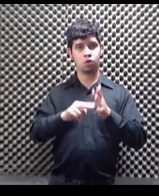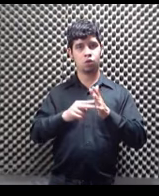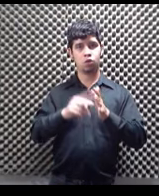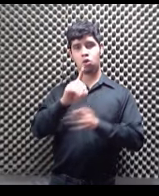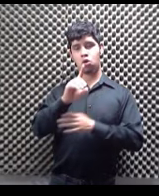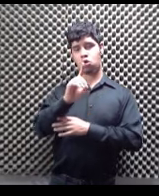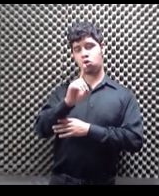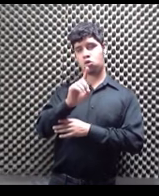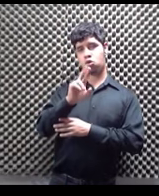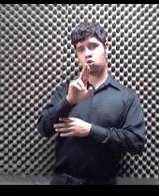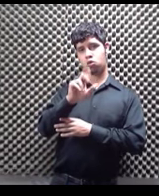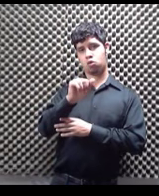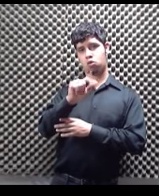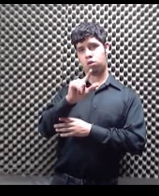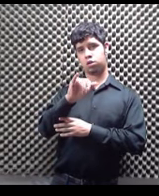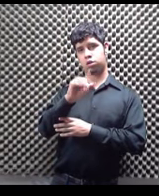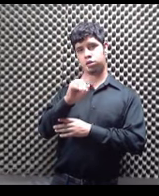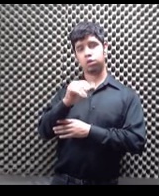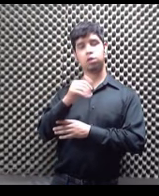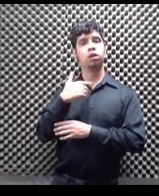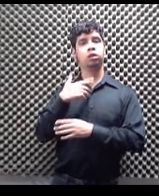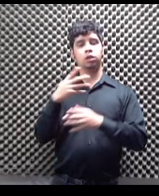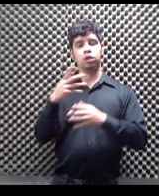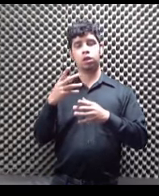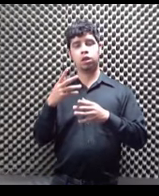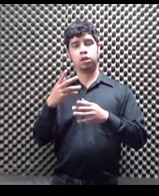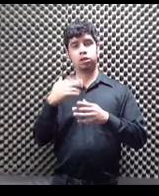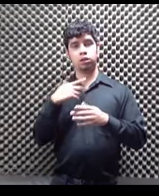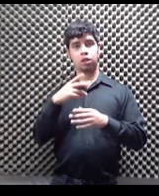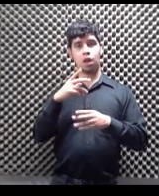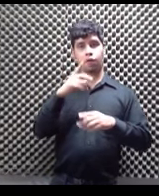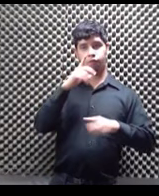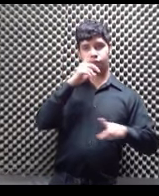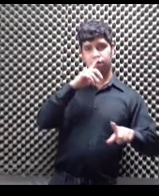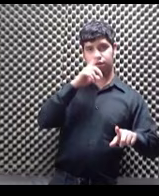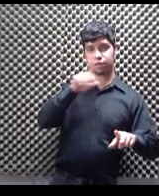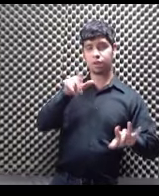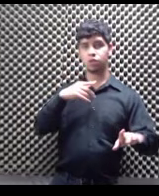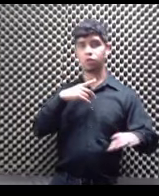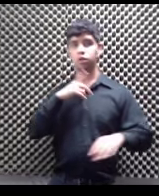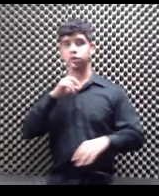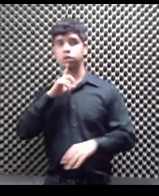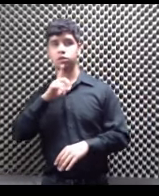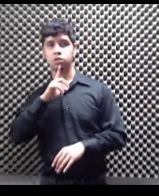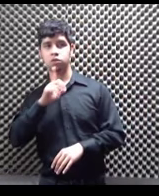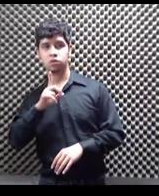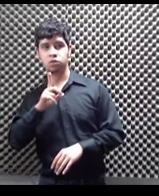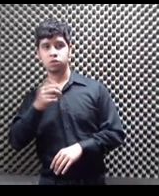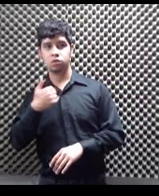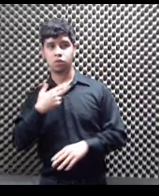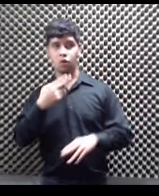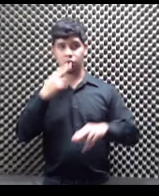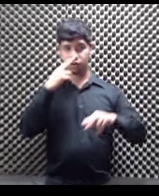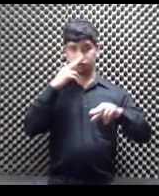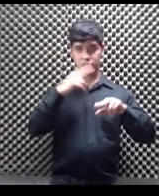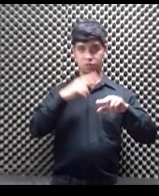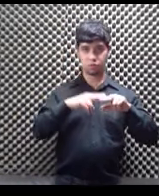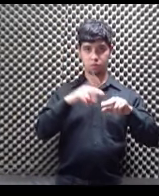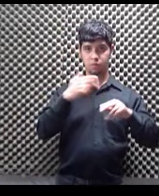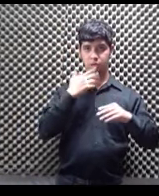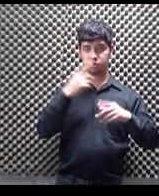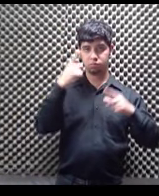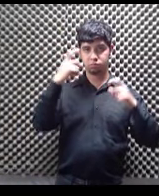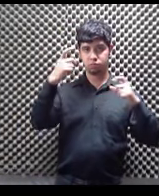la superstición y la razón. Okay. El gracioso es muy supersticioso, pero